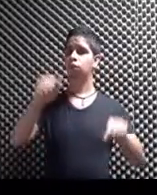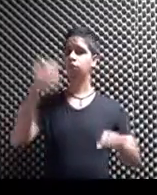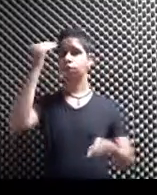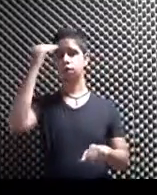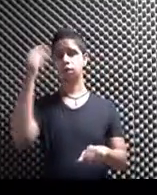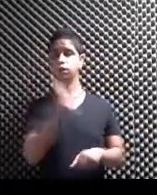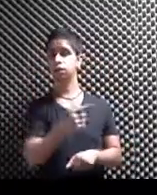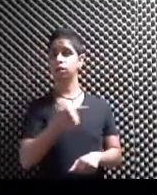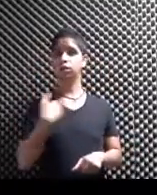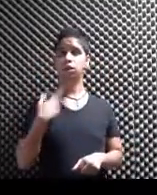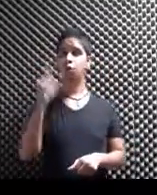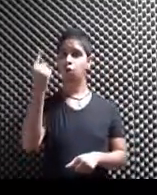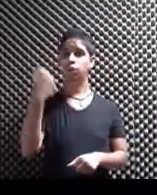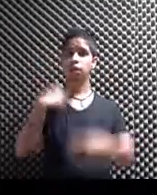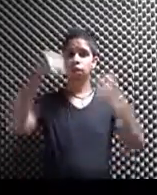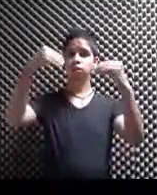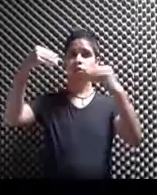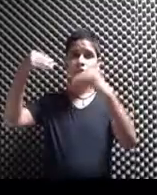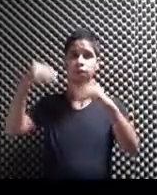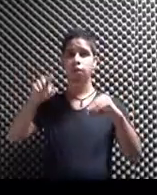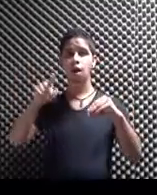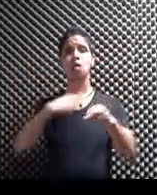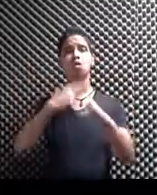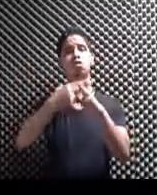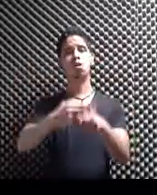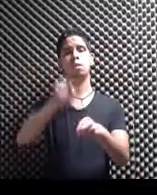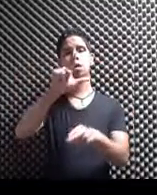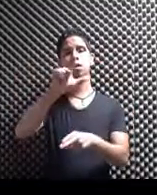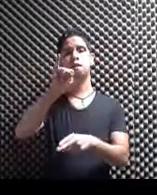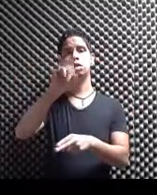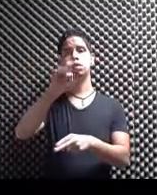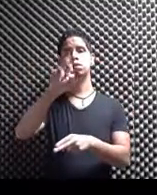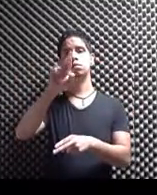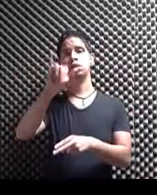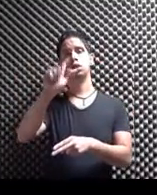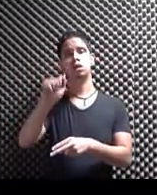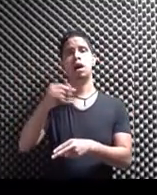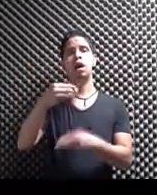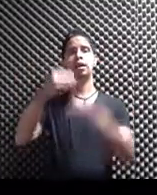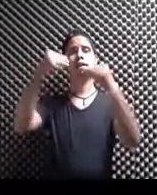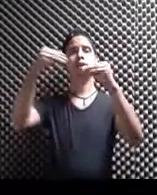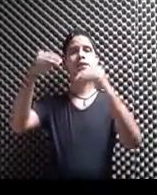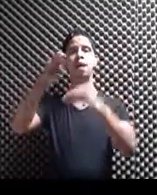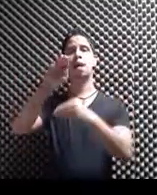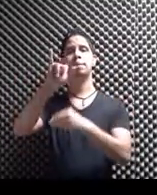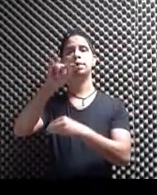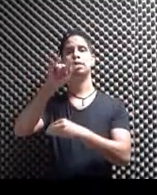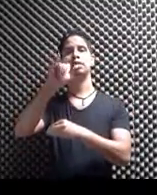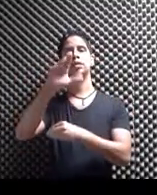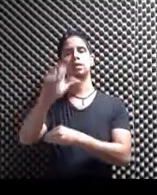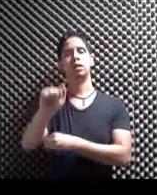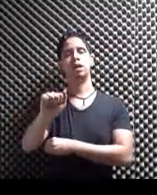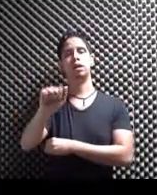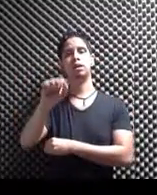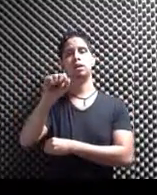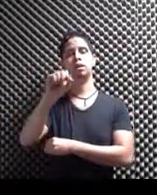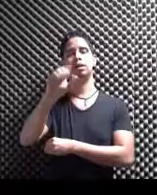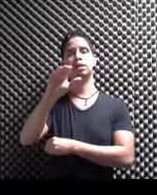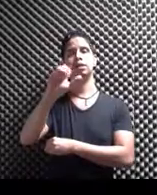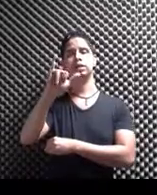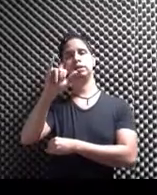cuéntame bueno tenemos una tiendita se llama librería y tienda mística Cirac Spa para el alma